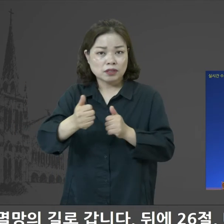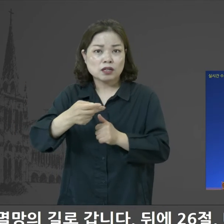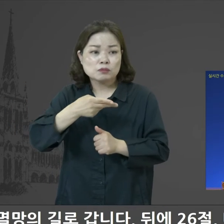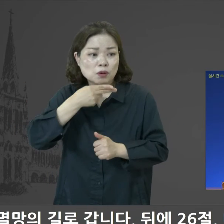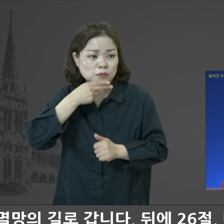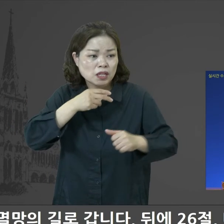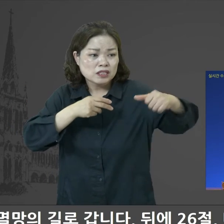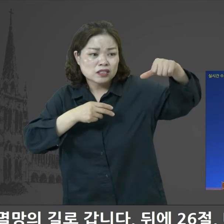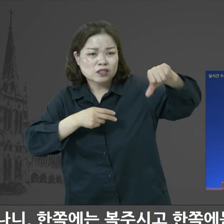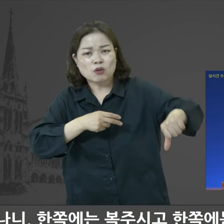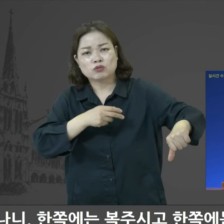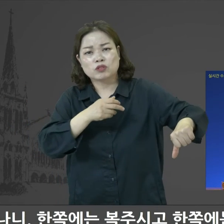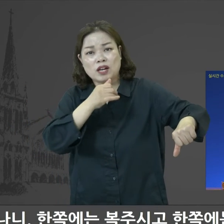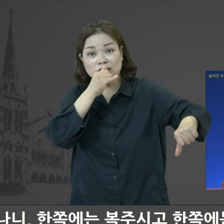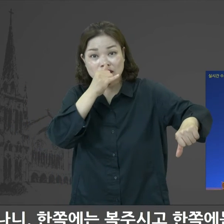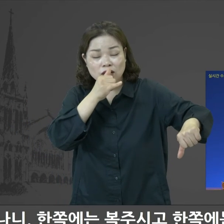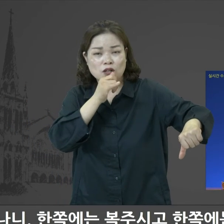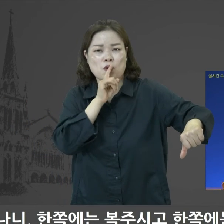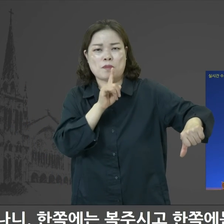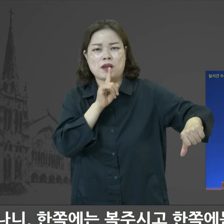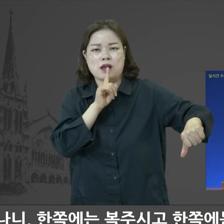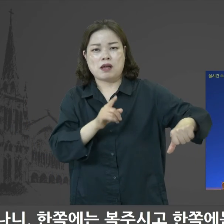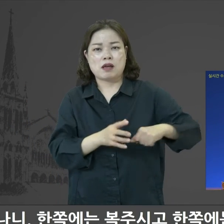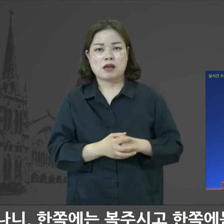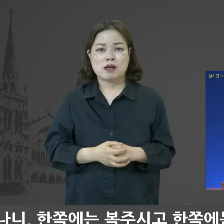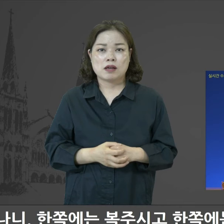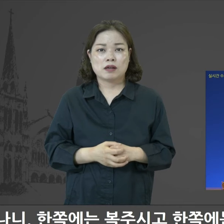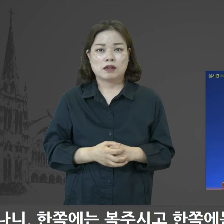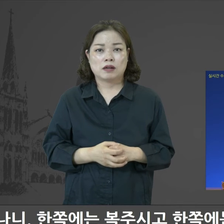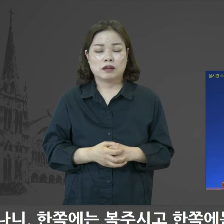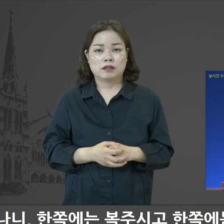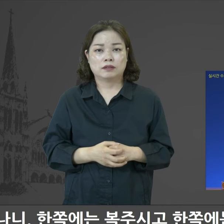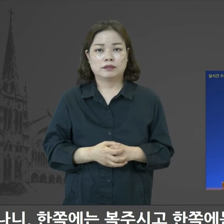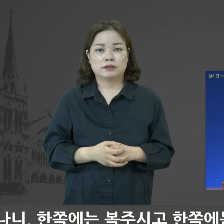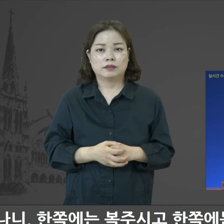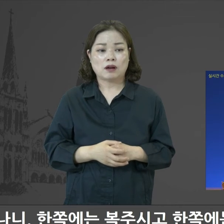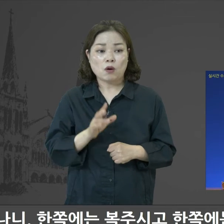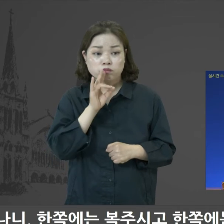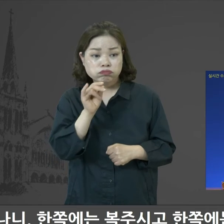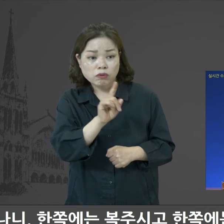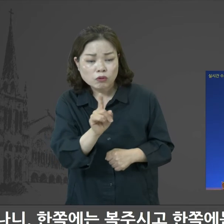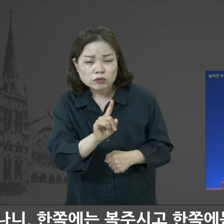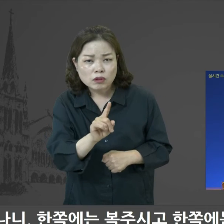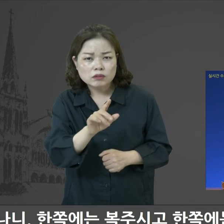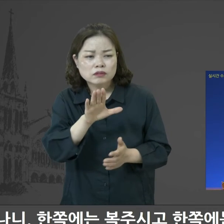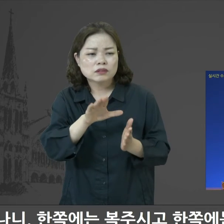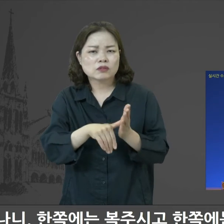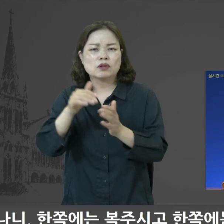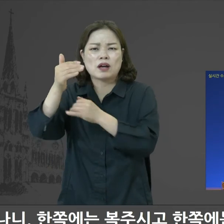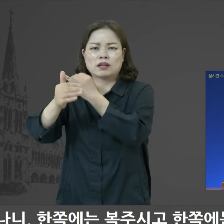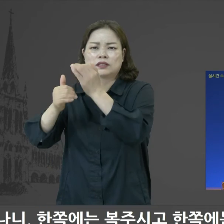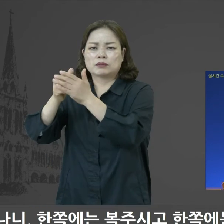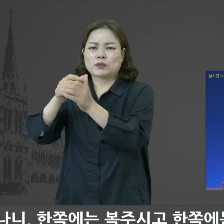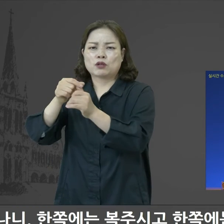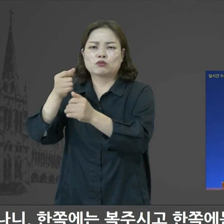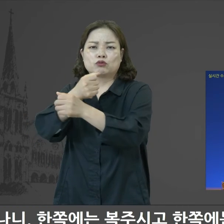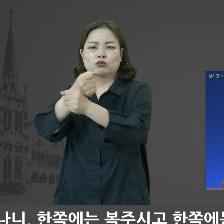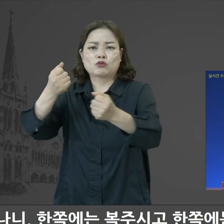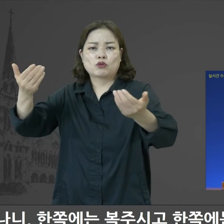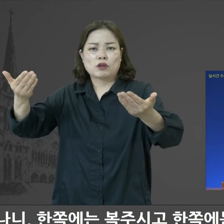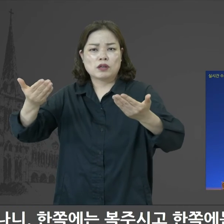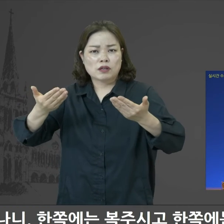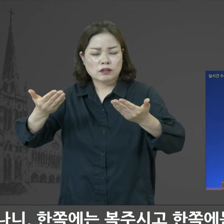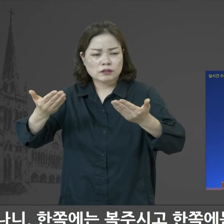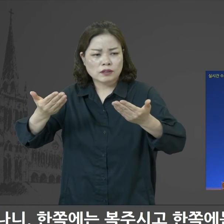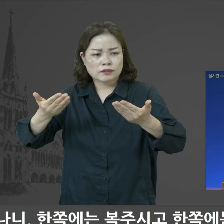이 저주가 임할 것이라고 말씀합니다. 물론 어떤 경우에도 하나님의 구속의 역사는 언약을